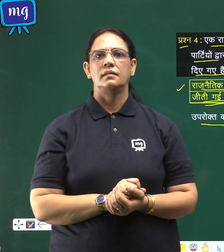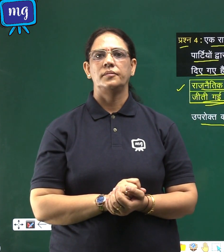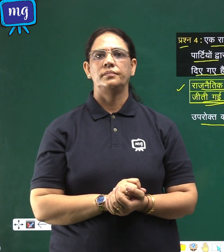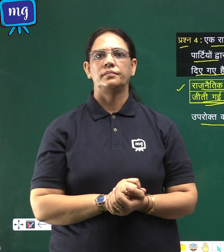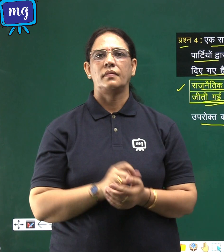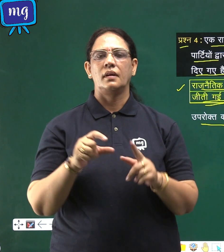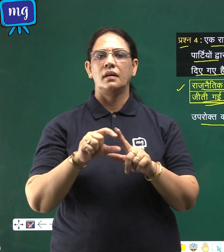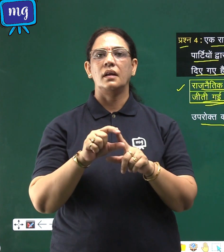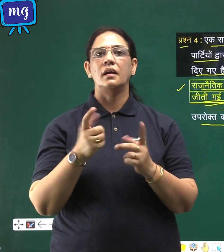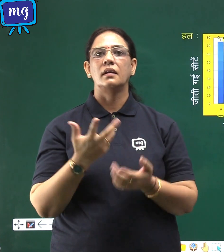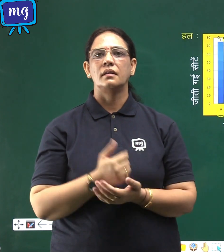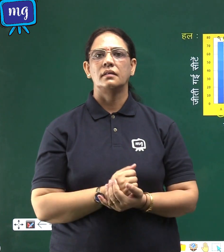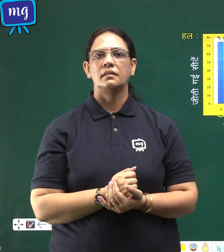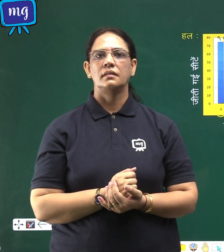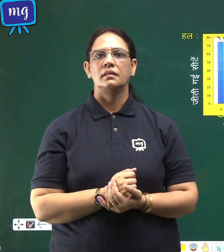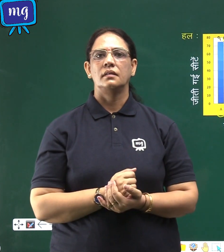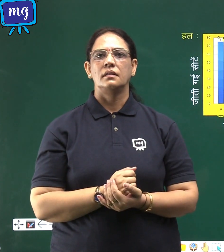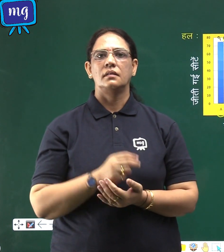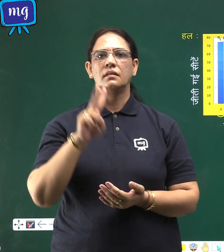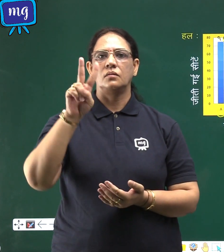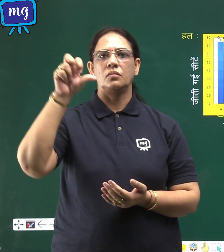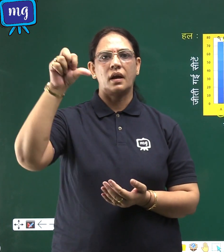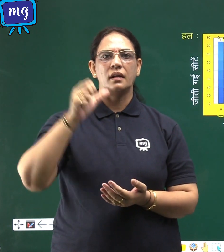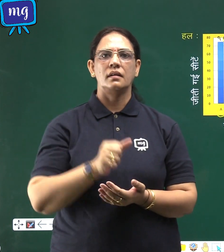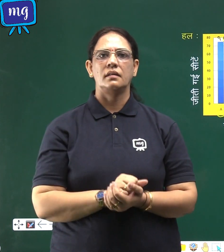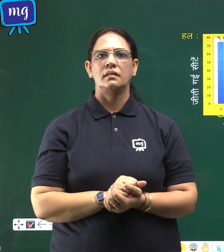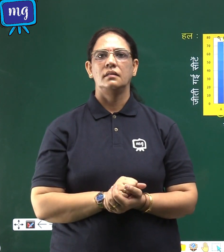D, उनटीश,